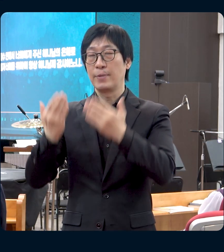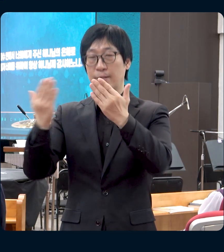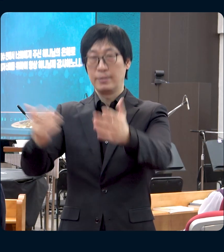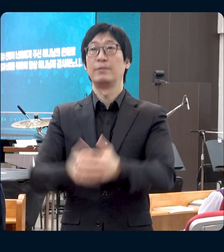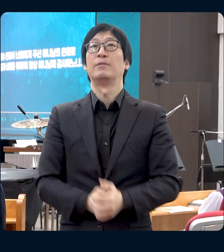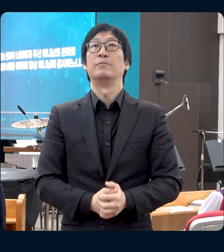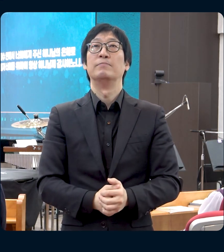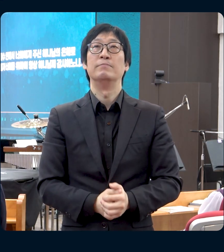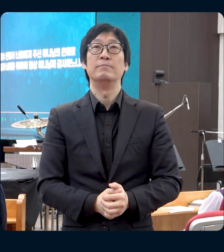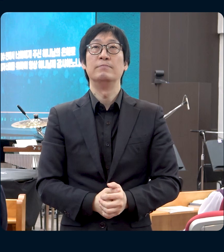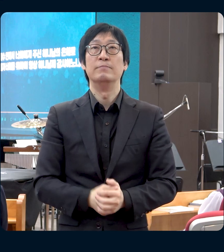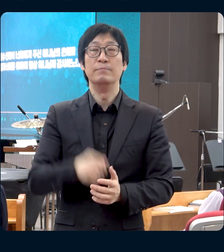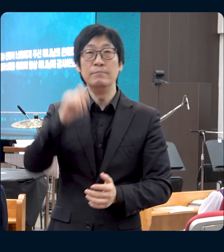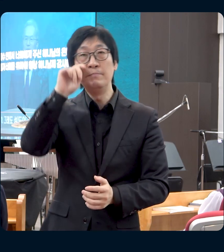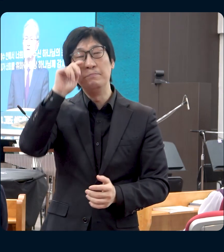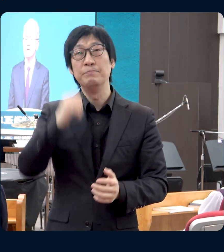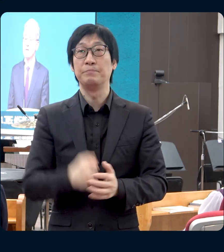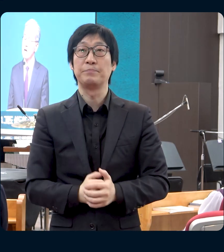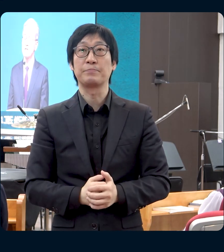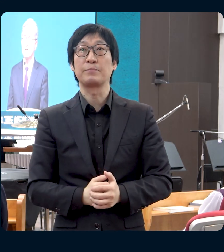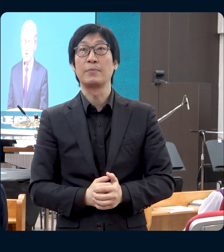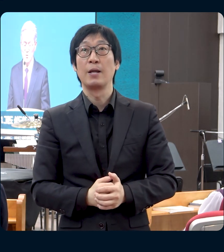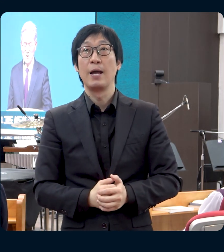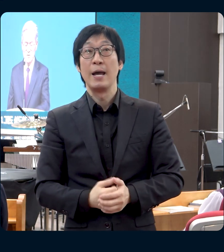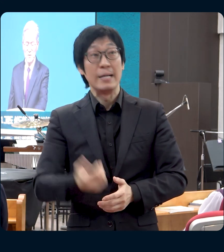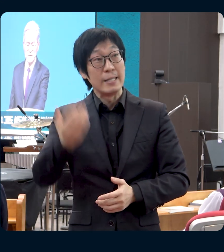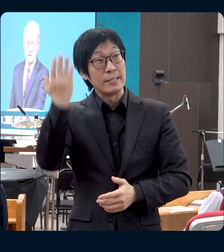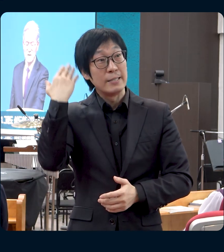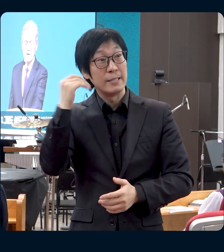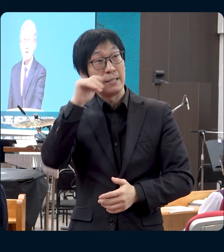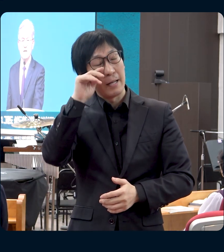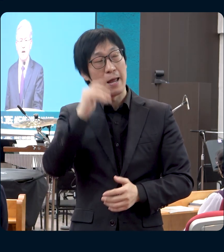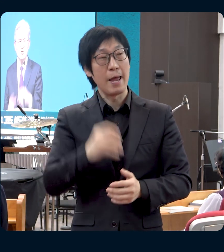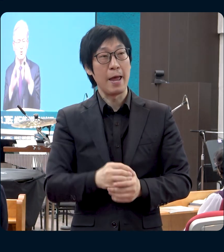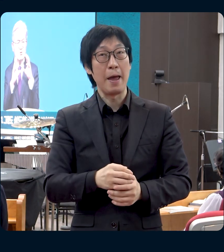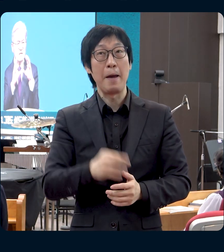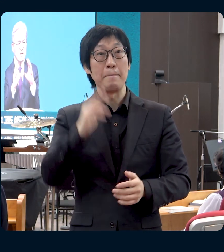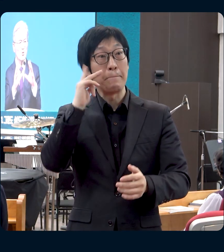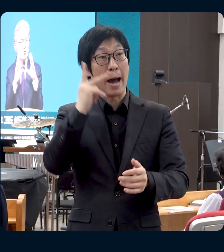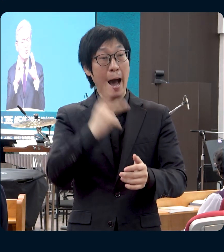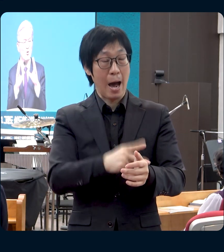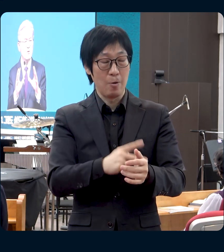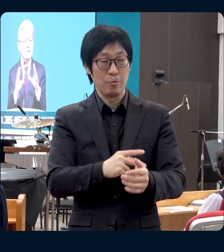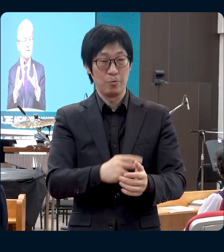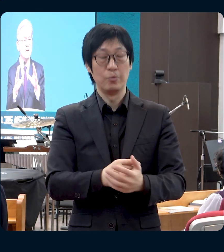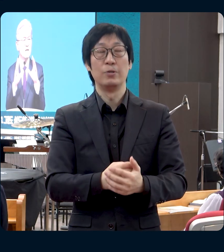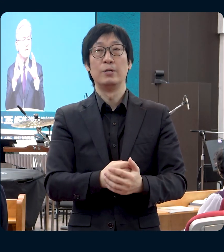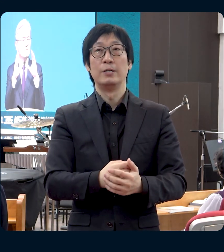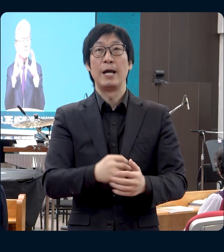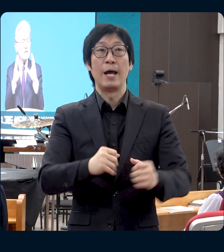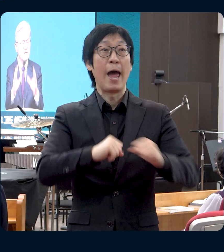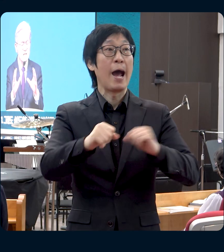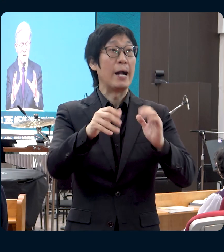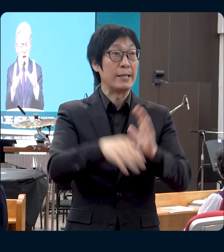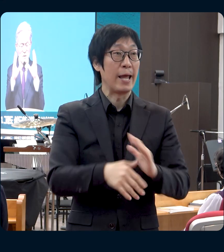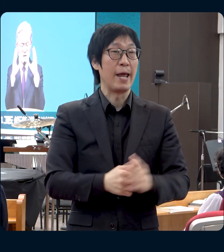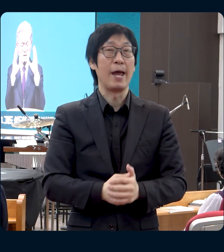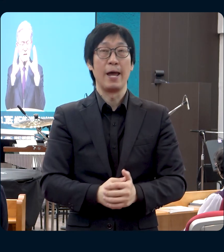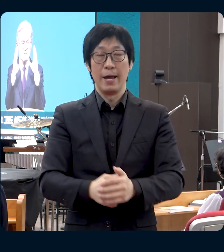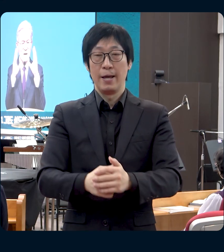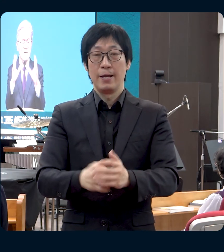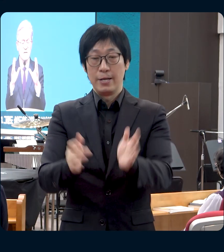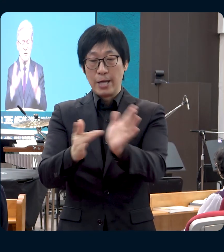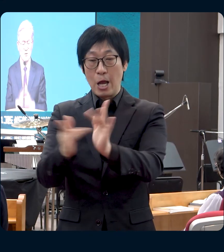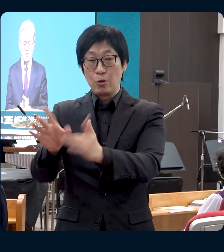하나님께 감사하노니. 그 당시 세계 속에서 예수 그리스도를 주로 믿는 그 믿는